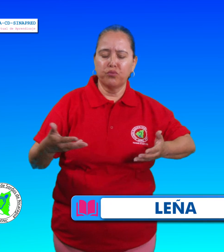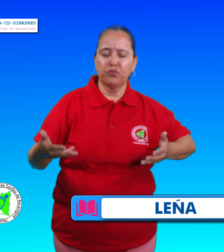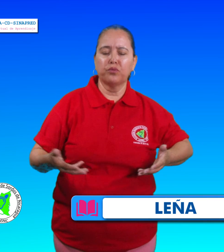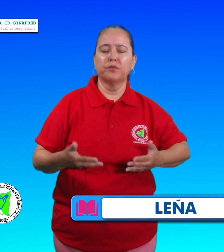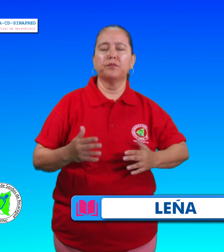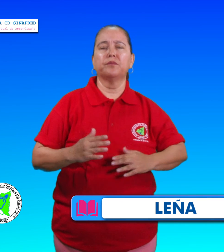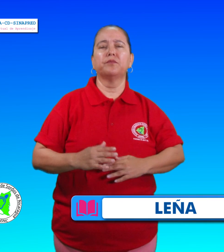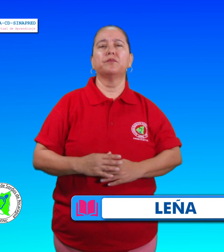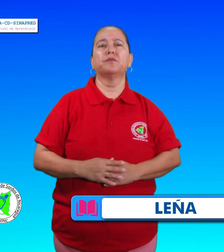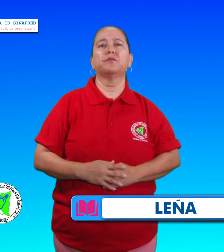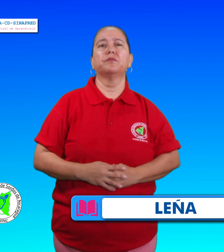Leña.